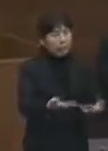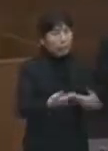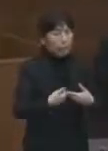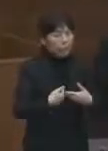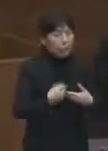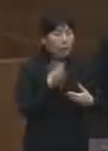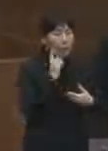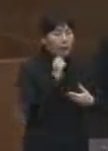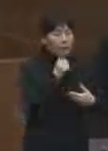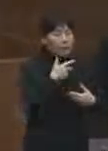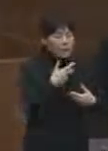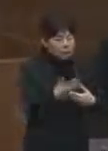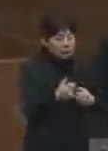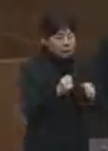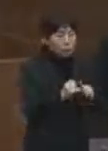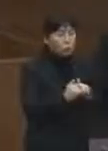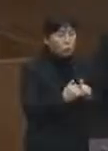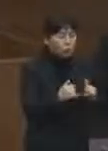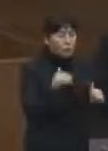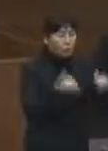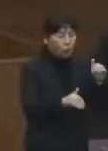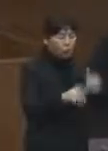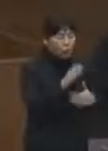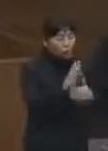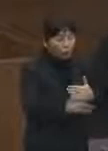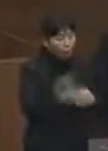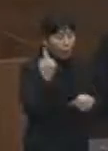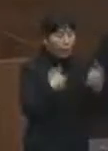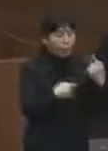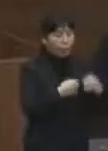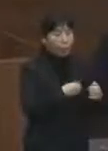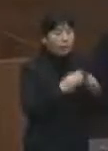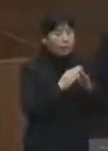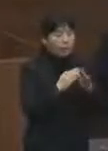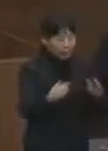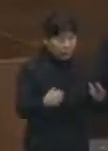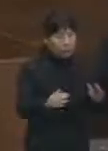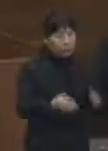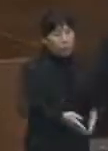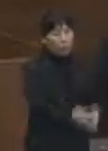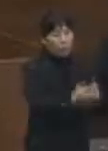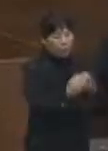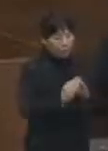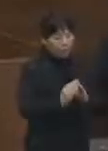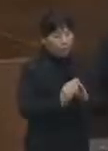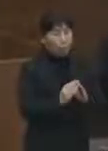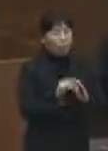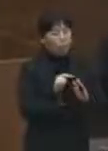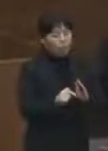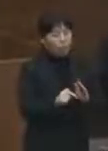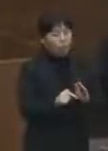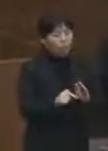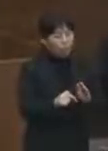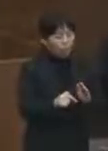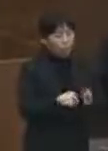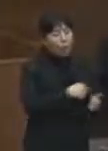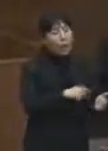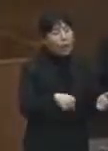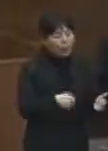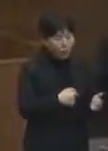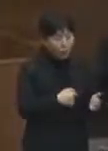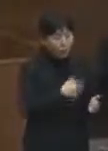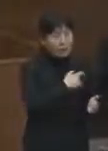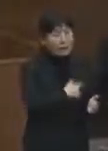市住民投票条例検討委員会を設置し、住民投票に付すことができる事項や投票資格